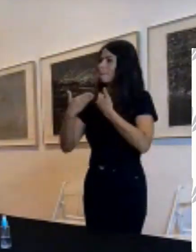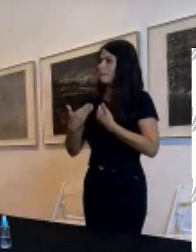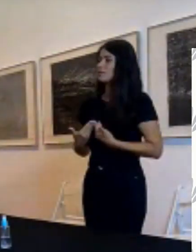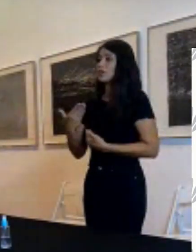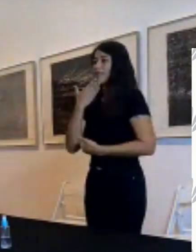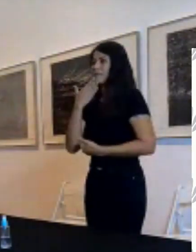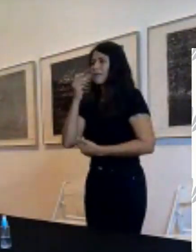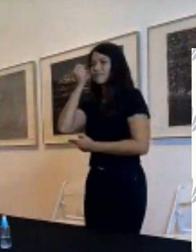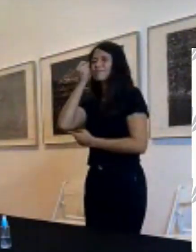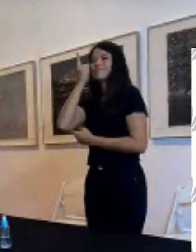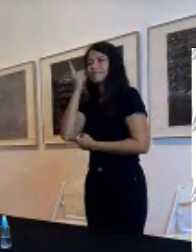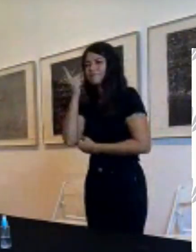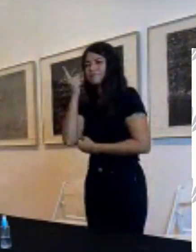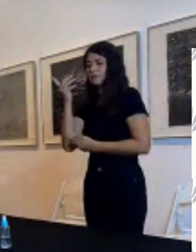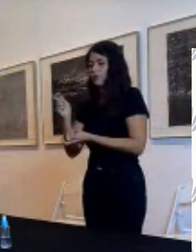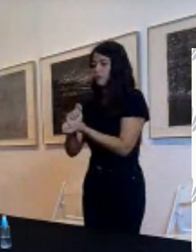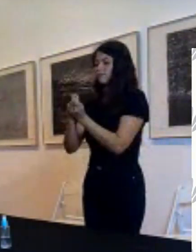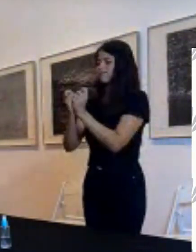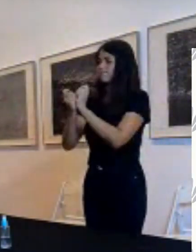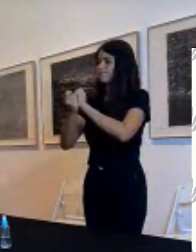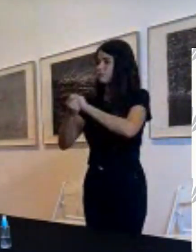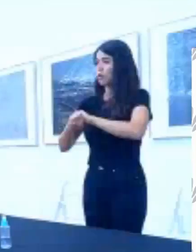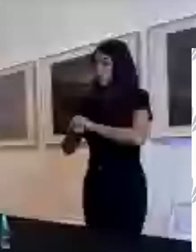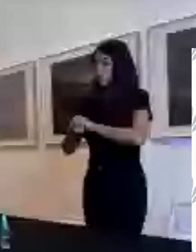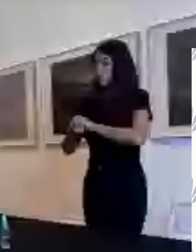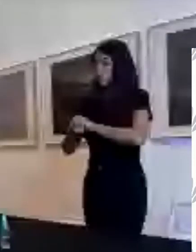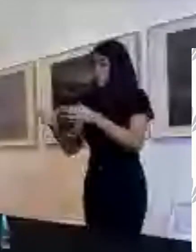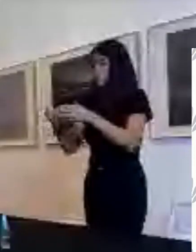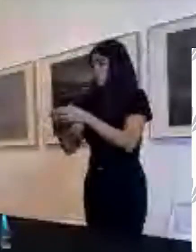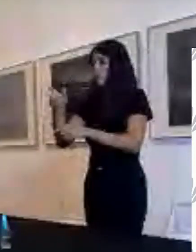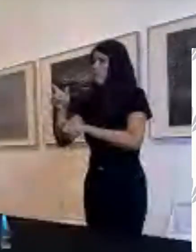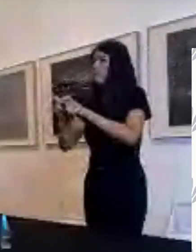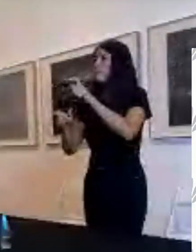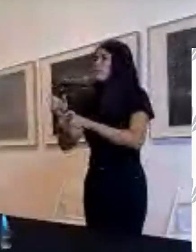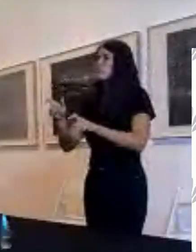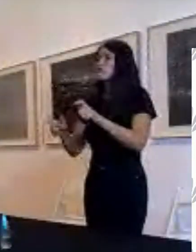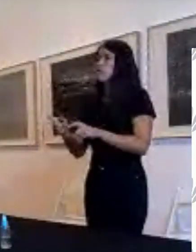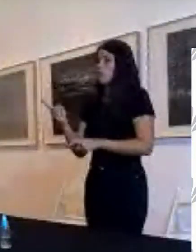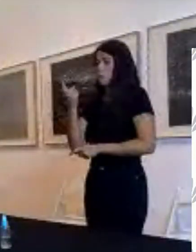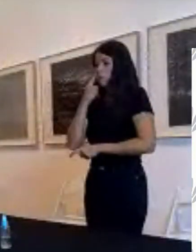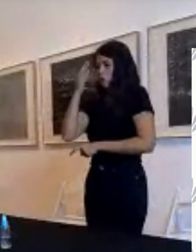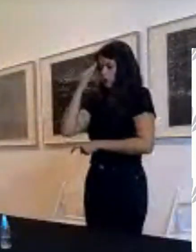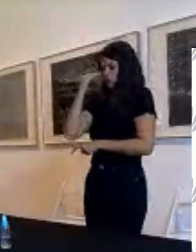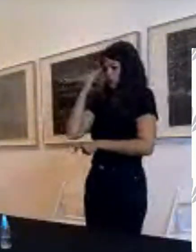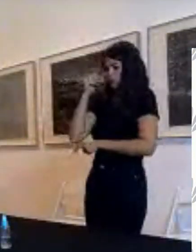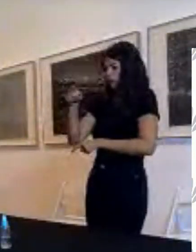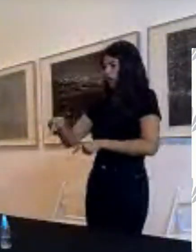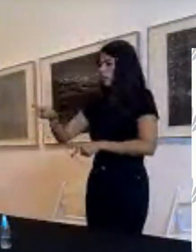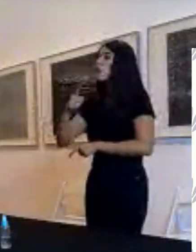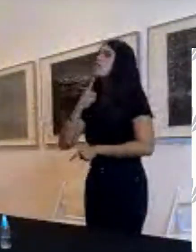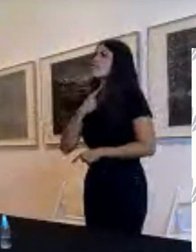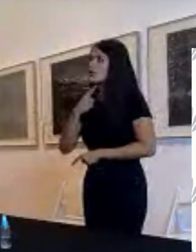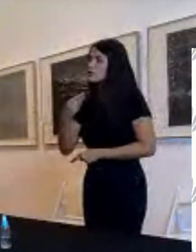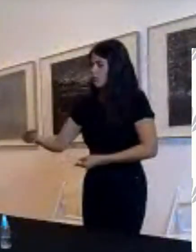también entendemos cómo ha ido transformándose un grupo de personas que nosotros no sabíamos que tenían tanto interés en decir